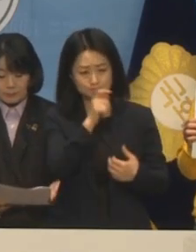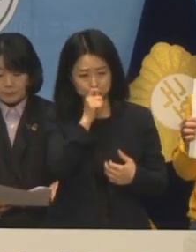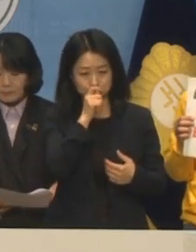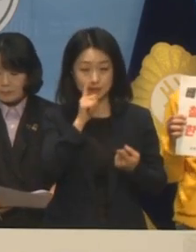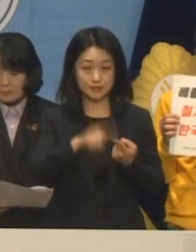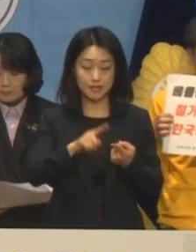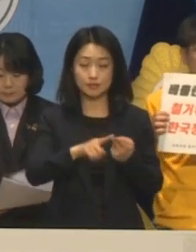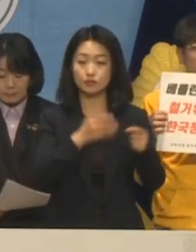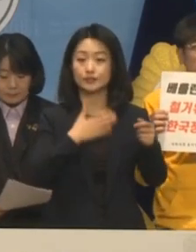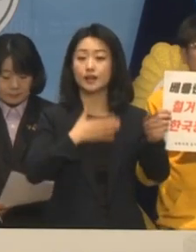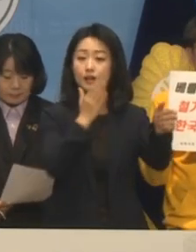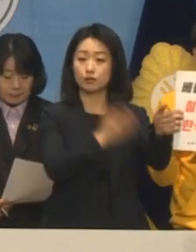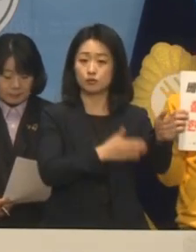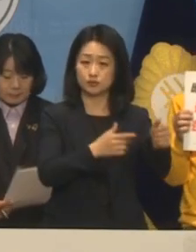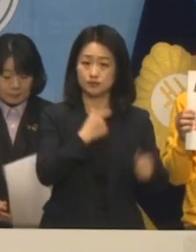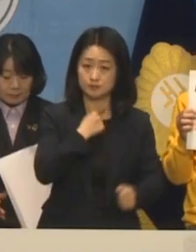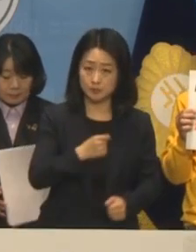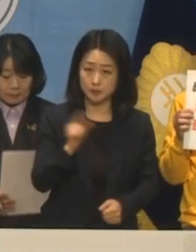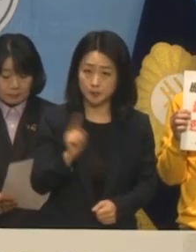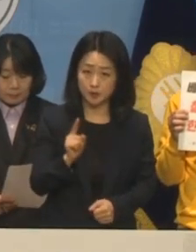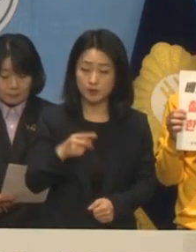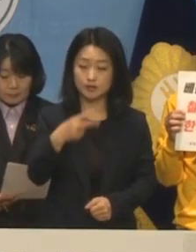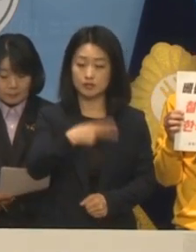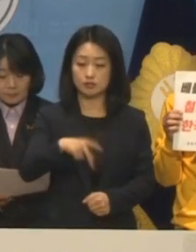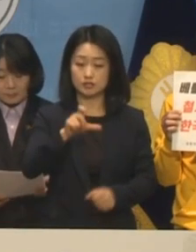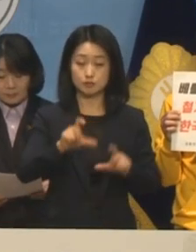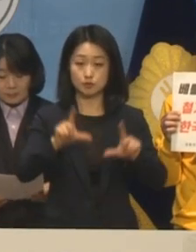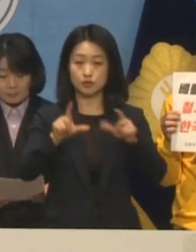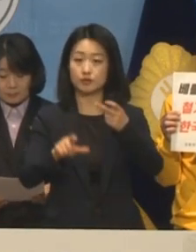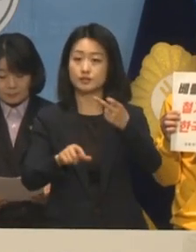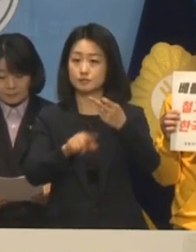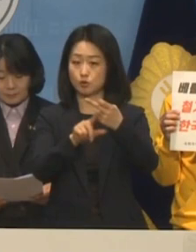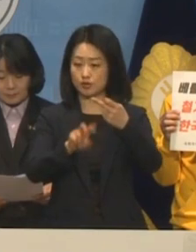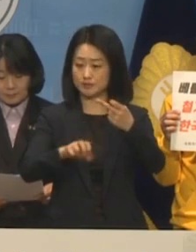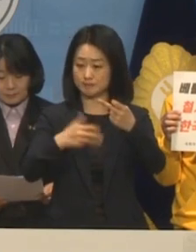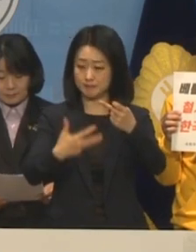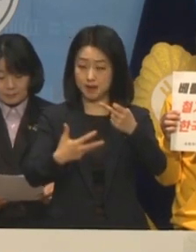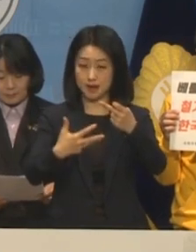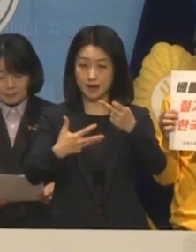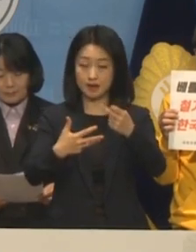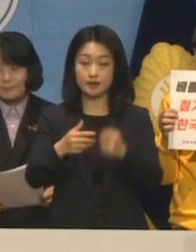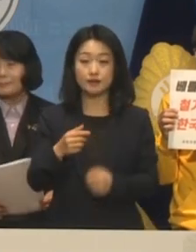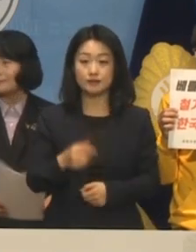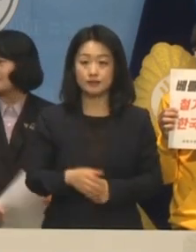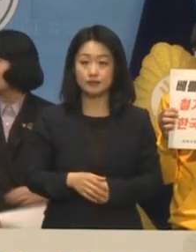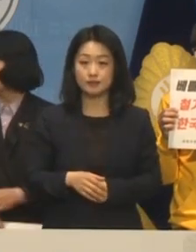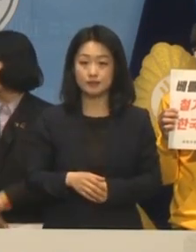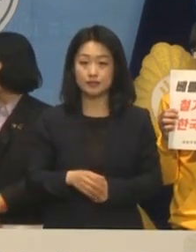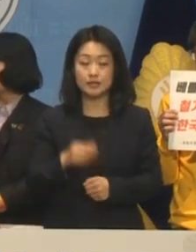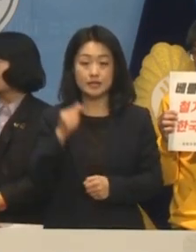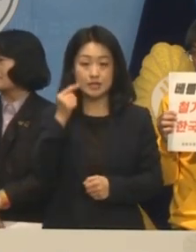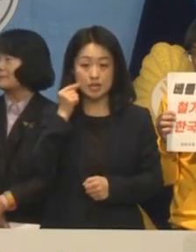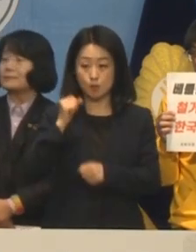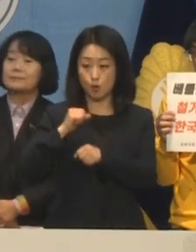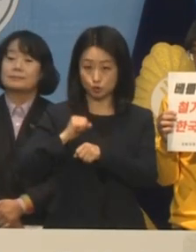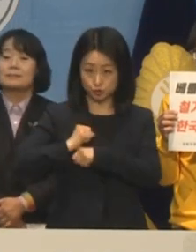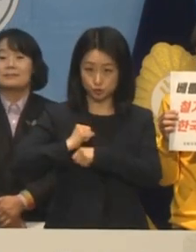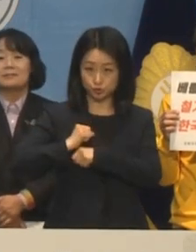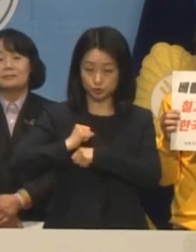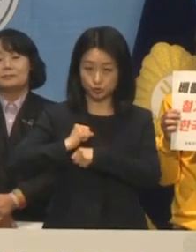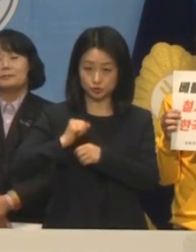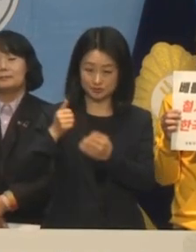것을 요청하겠습니다. 2015년 12월 28일 한일 일본군 위안부 합의에서 양국이